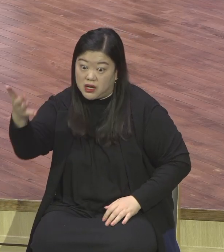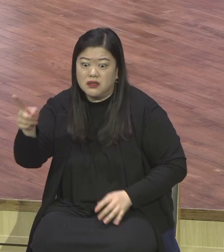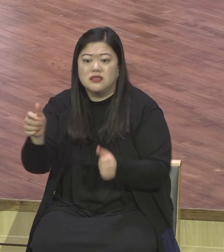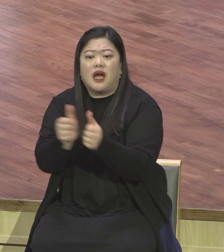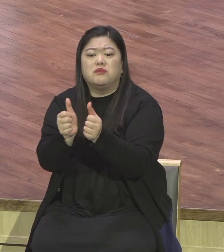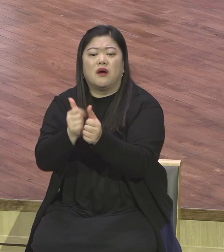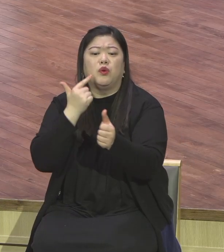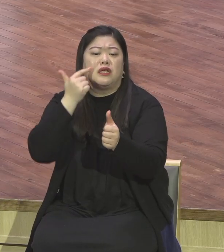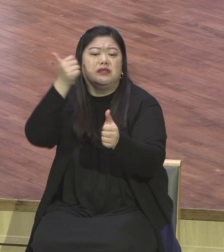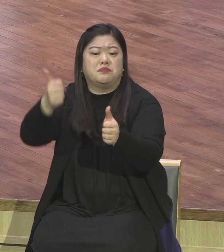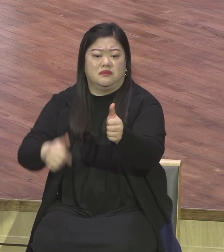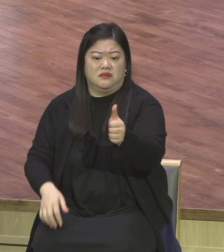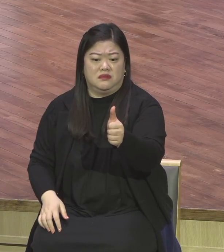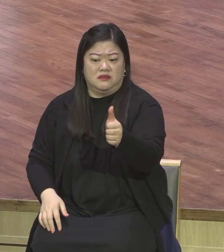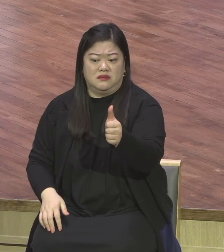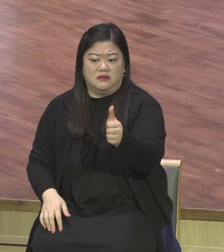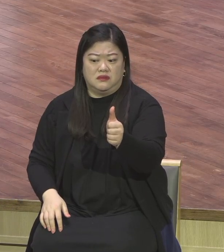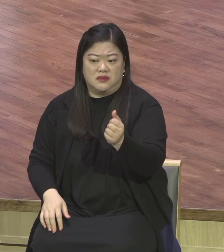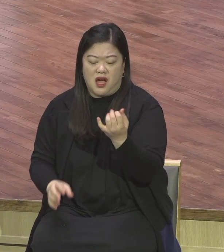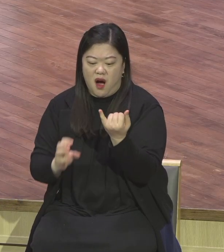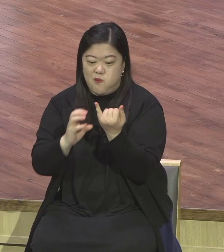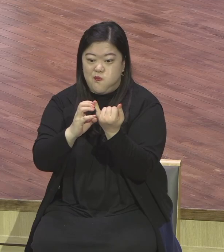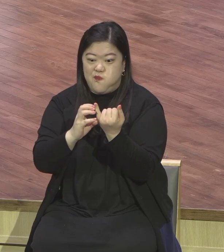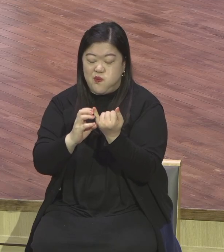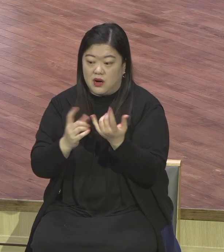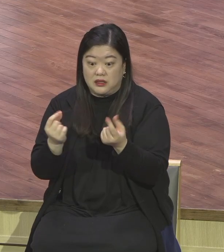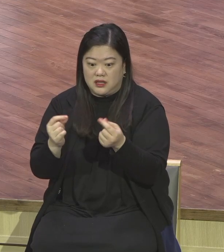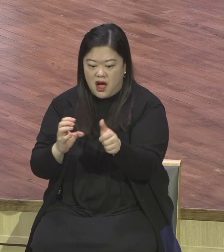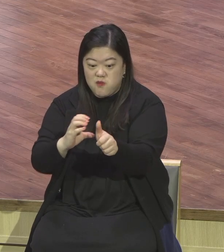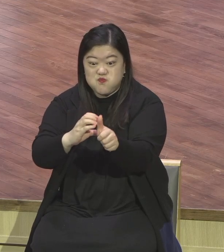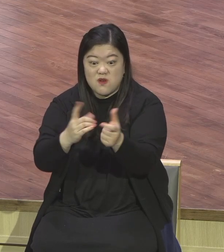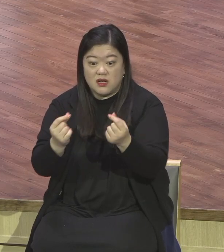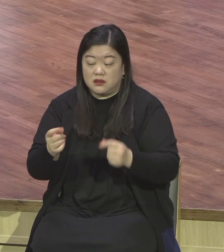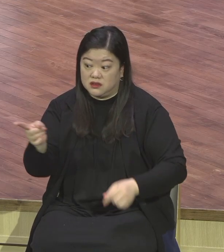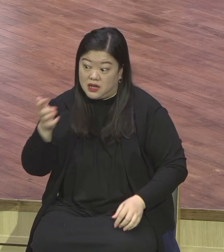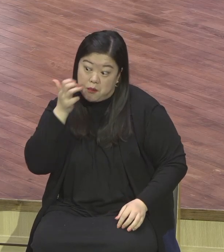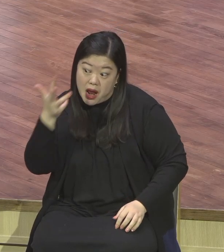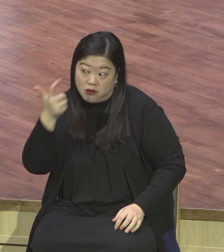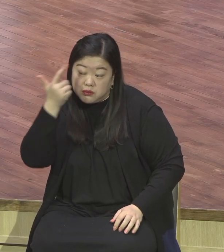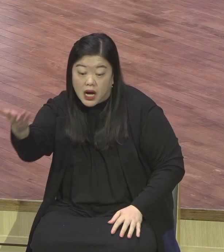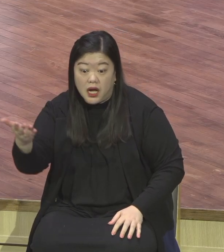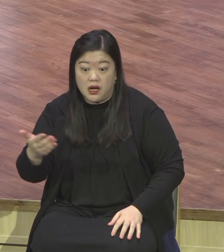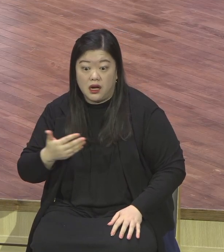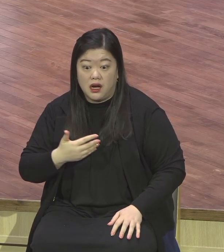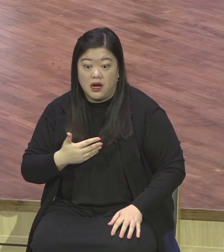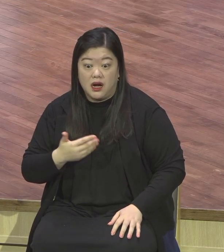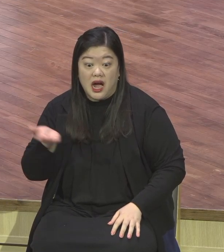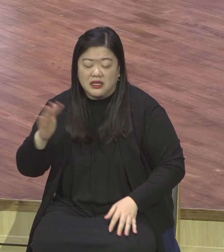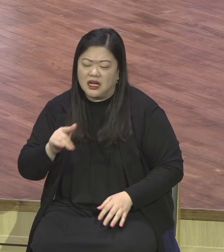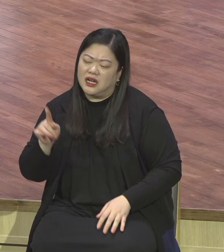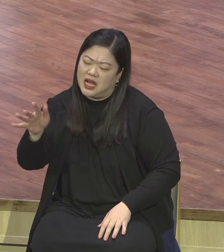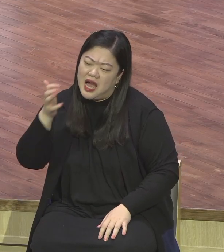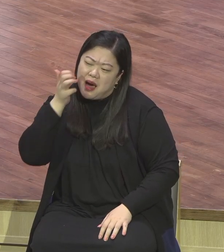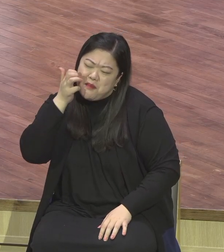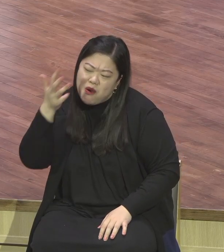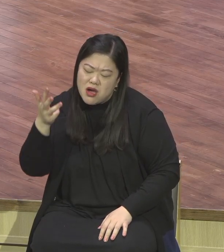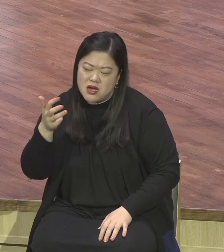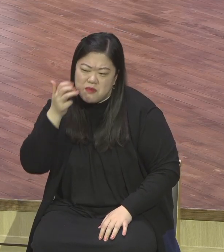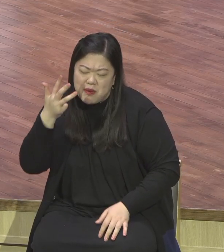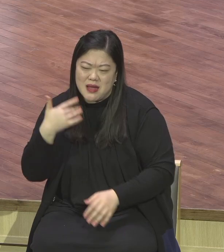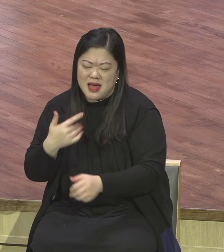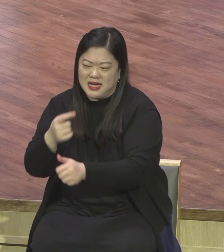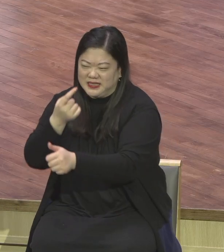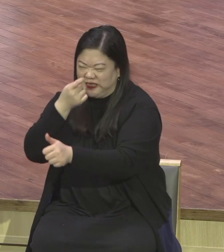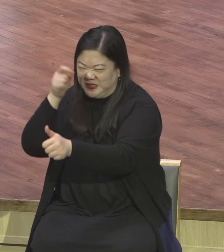하도 나와 있어가지고 그렇게 내가 너무 보기가 안스러워가지고 그렇게 말했는데 그것이 이 사람이